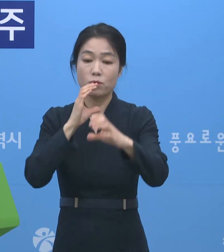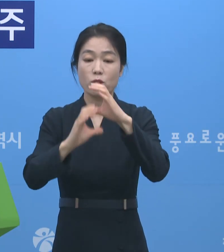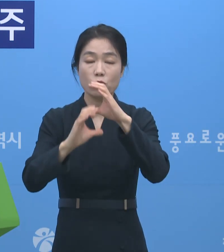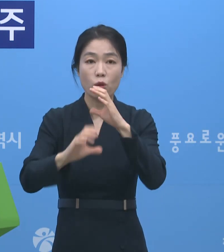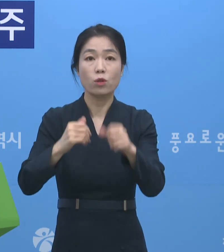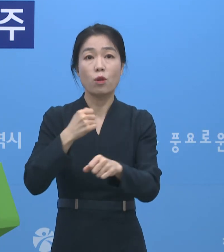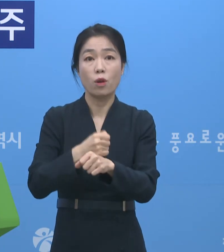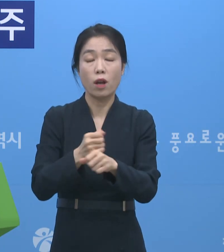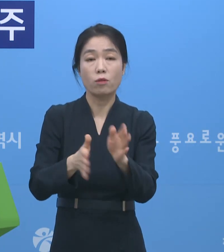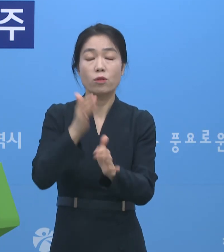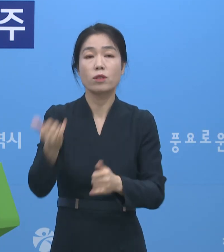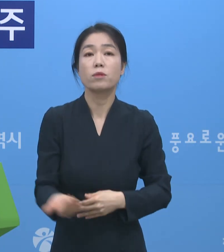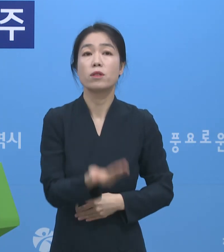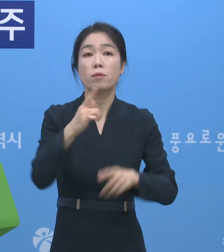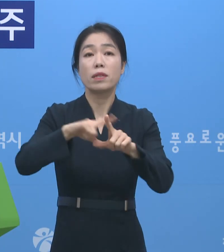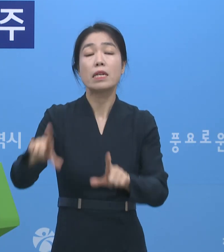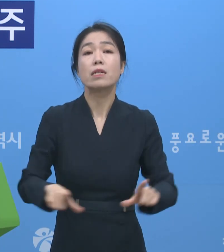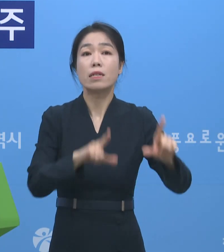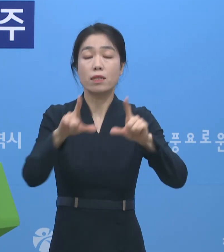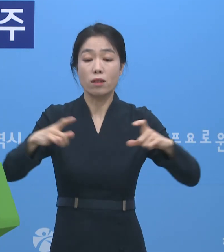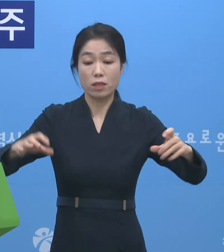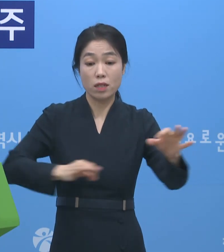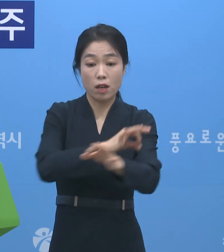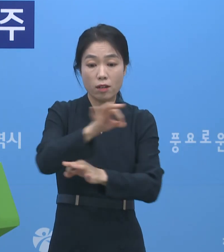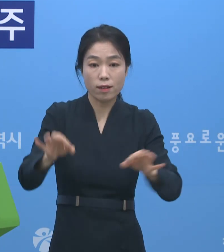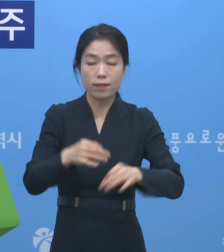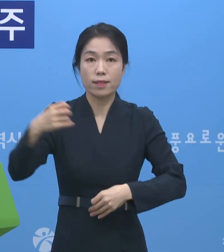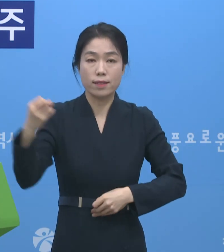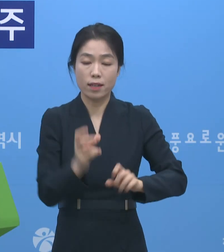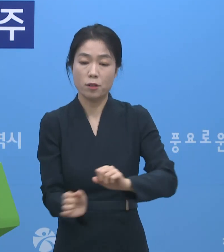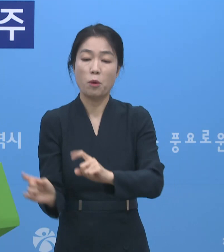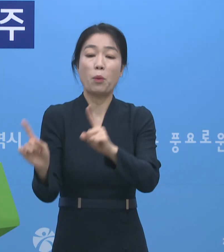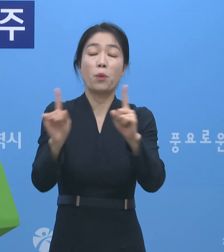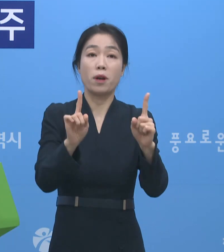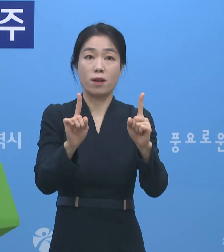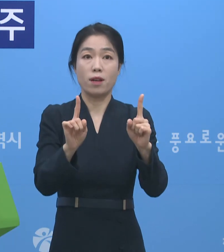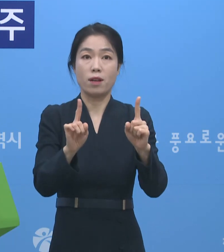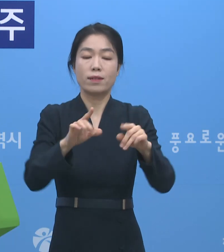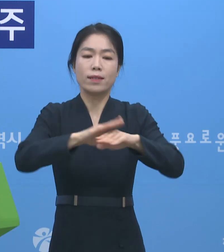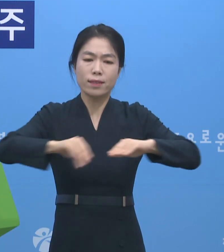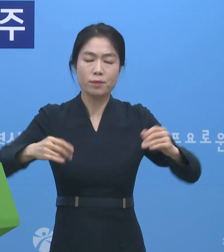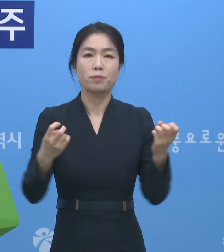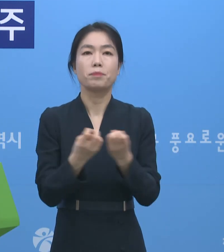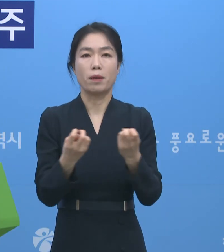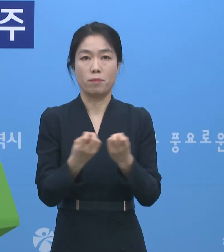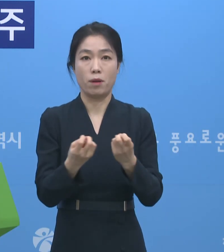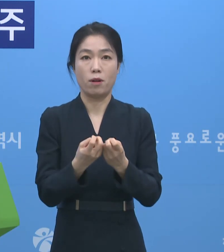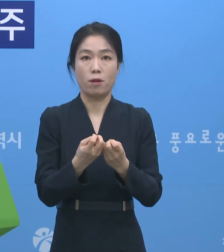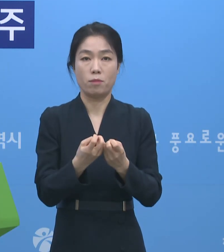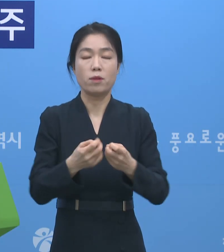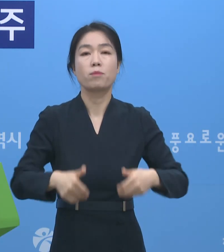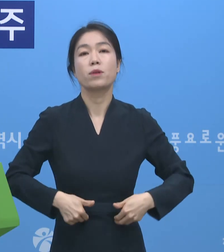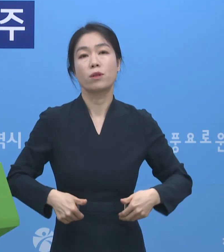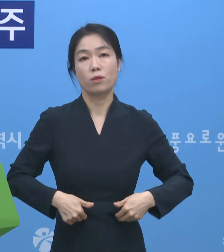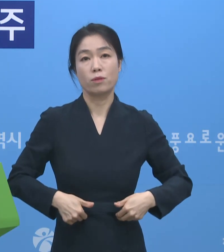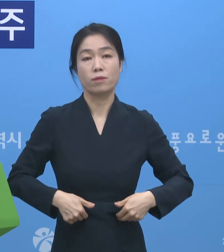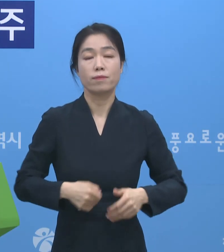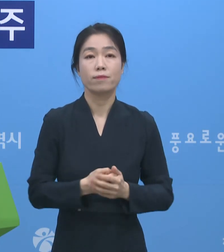소통하며 시민들의 일상과 지역경계를 다시 회복시킬 특단의 대책을 마련해야